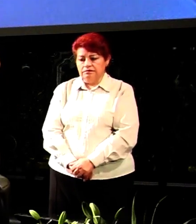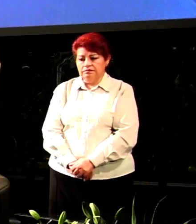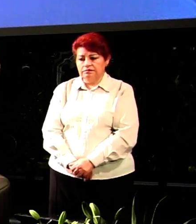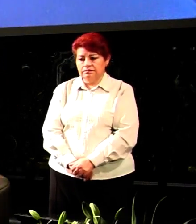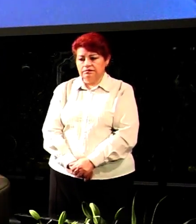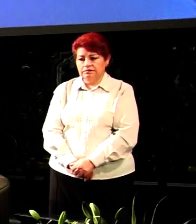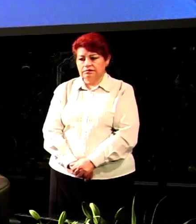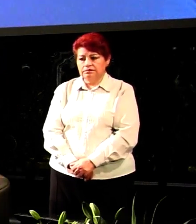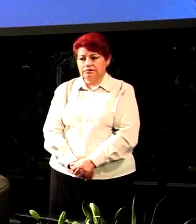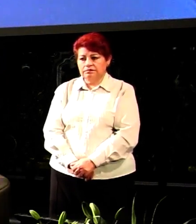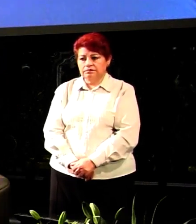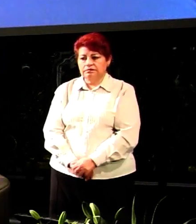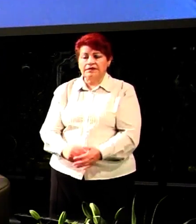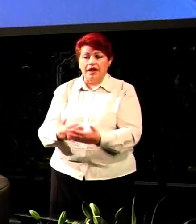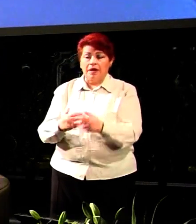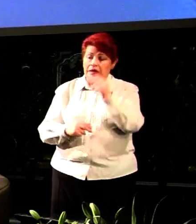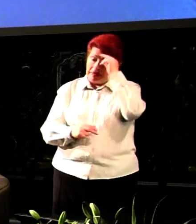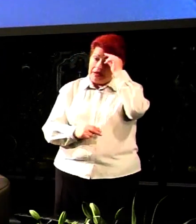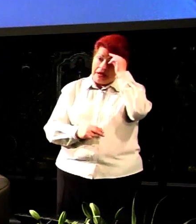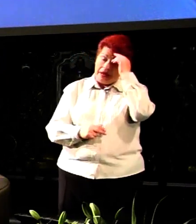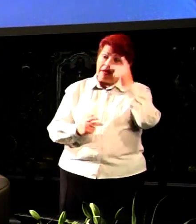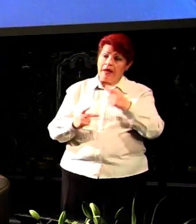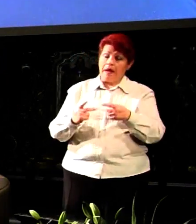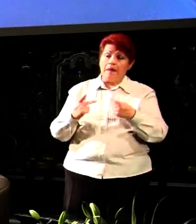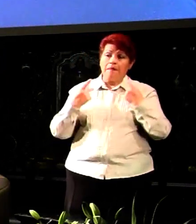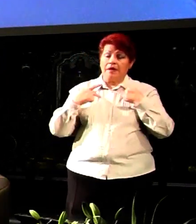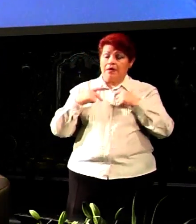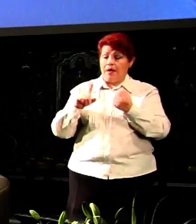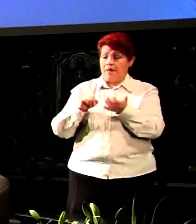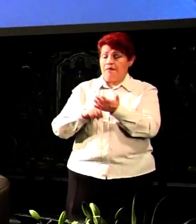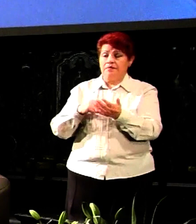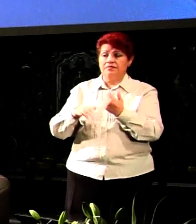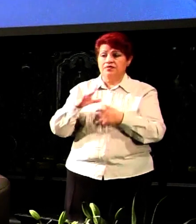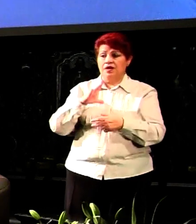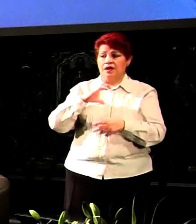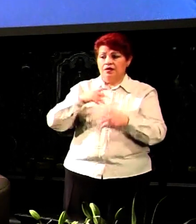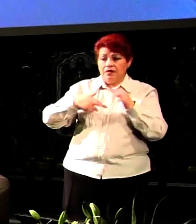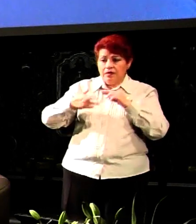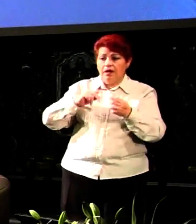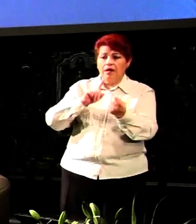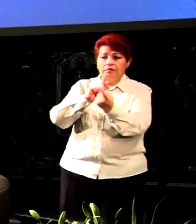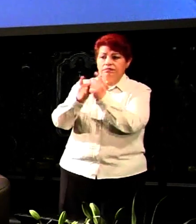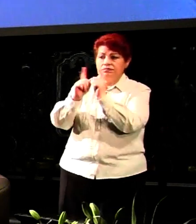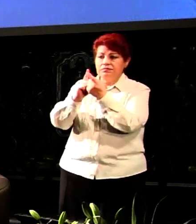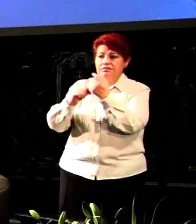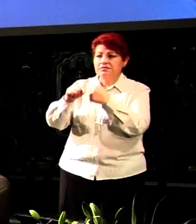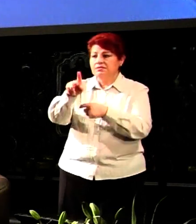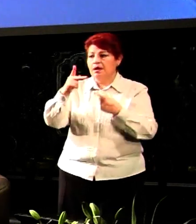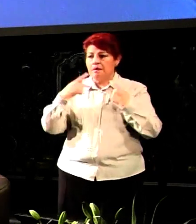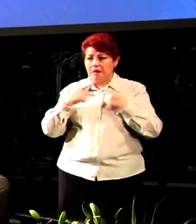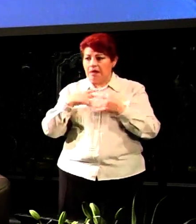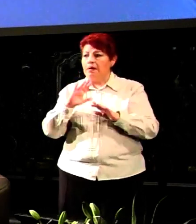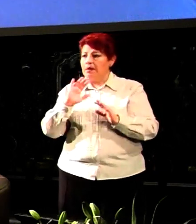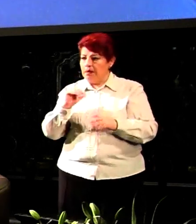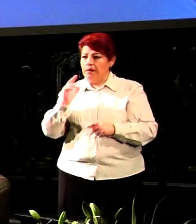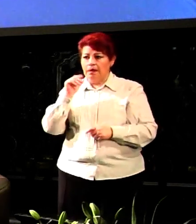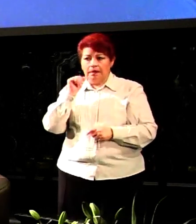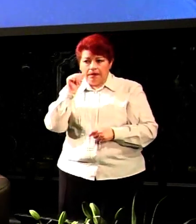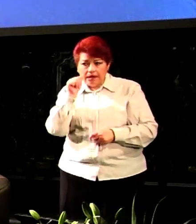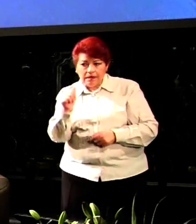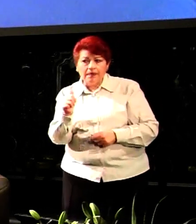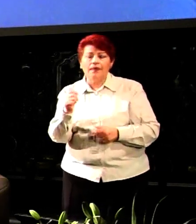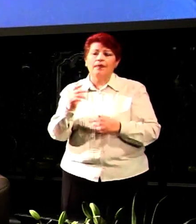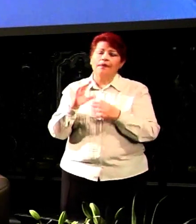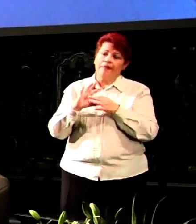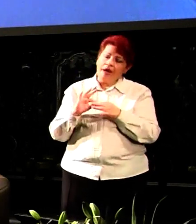parte que sería la inteligencia interpersonal, que es la manera en la que nos relacionamos con los demás, escucha, como lo